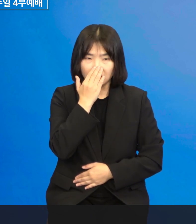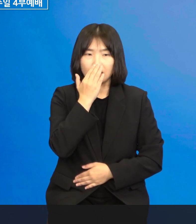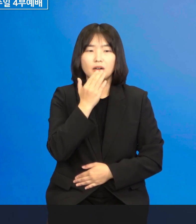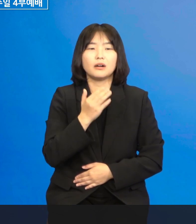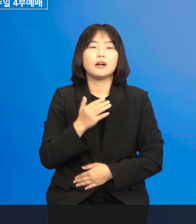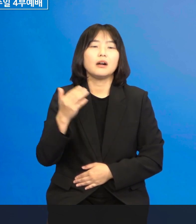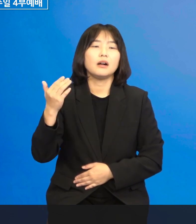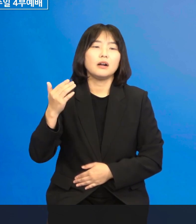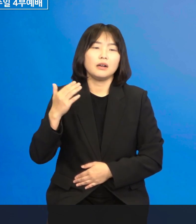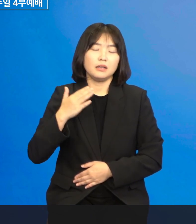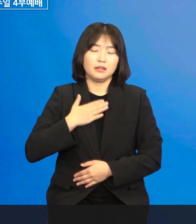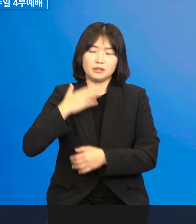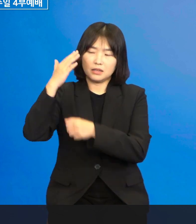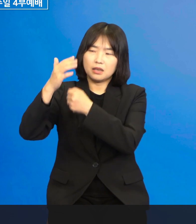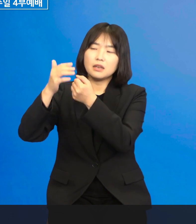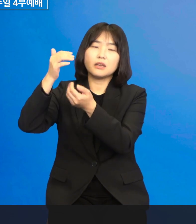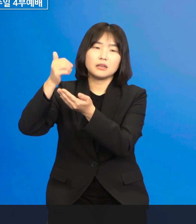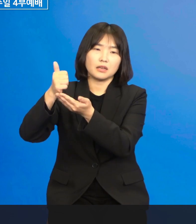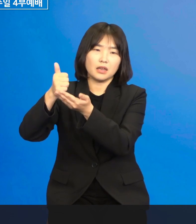경비하여